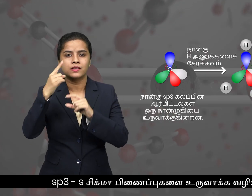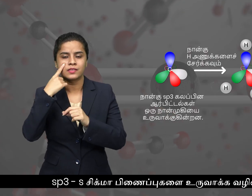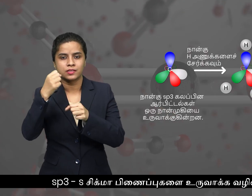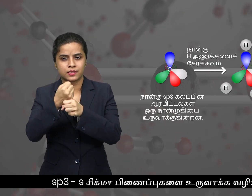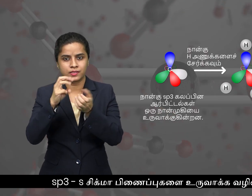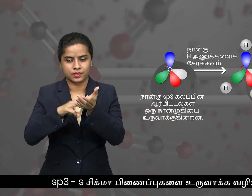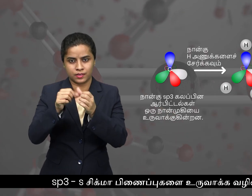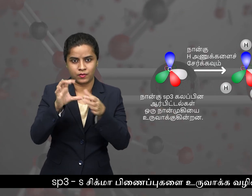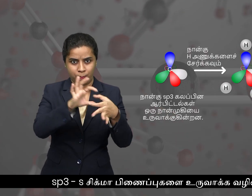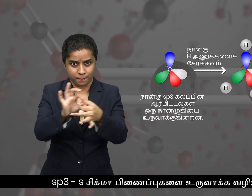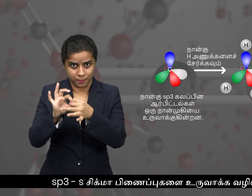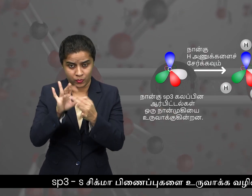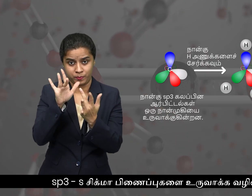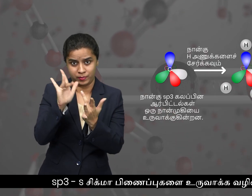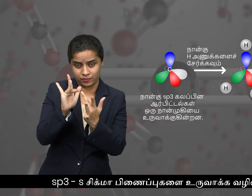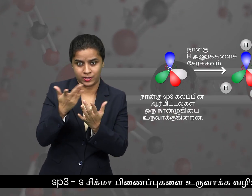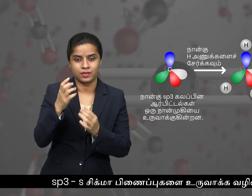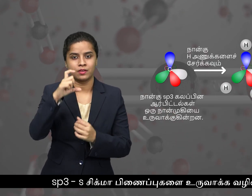சிக்மா பிணைப்புகளை உருவாக்க வழிவகுக்கிறது.